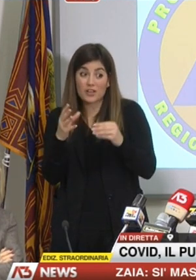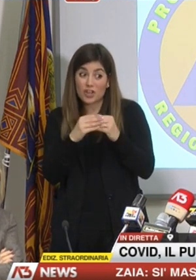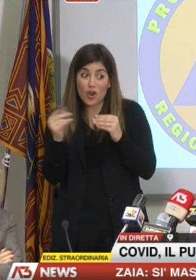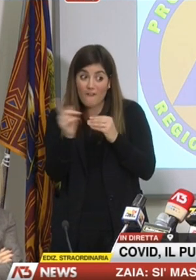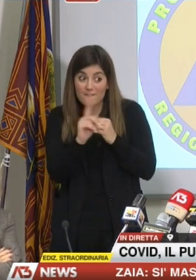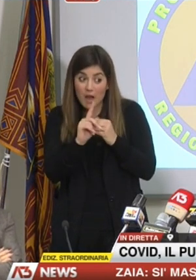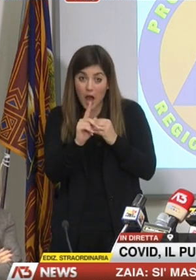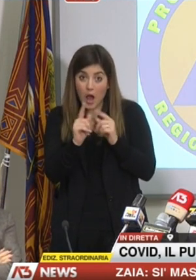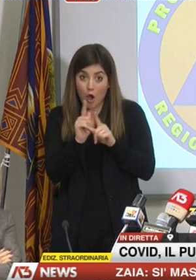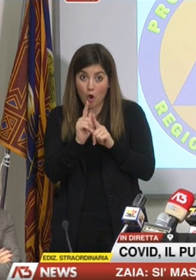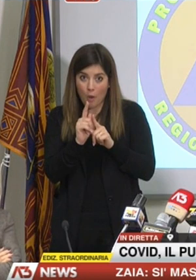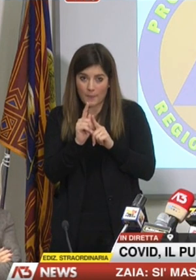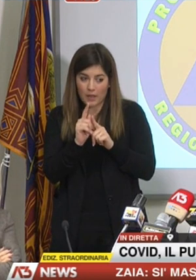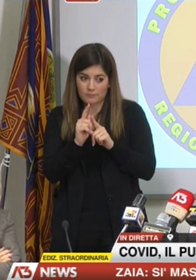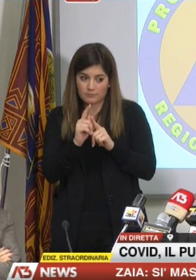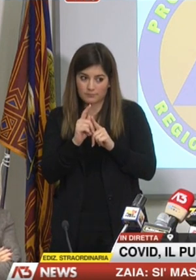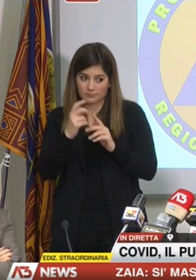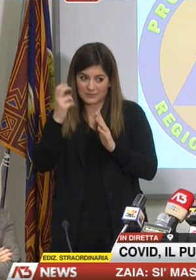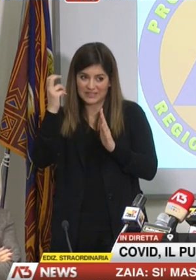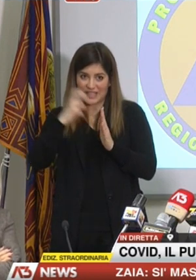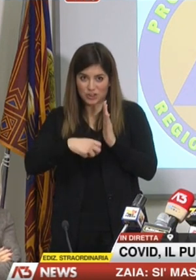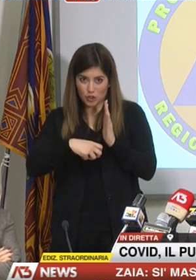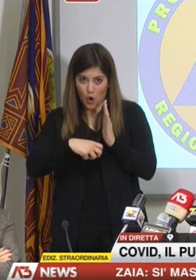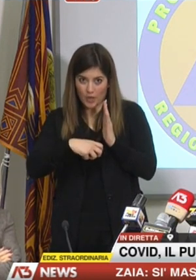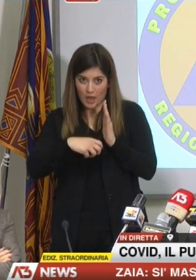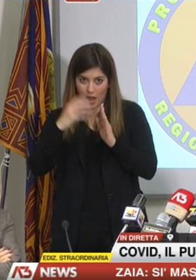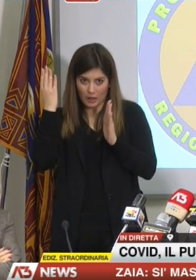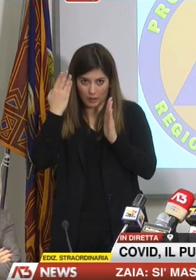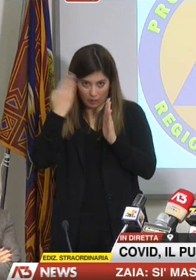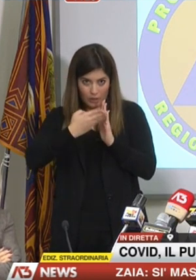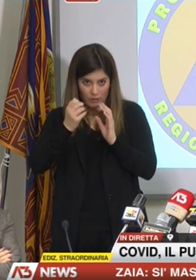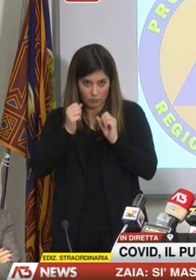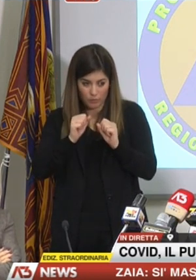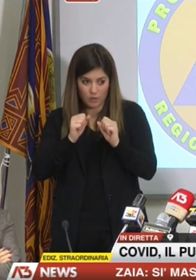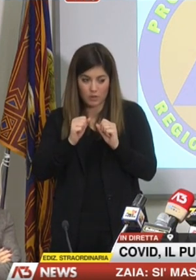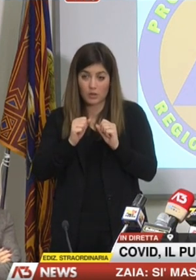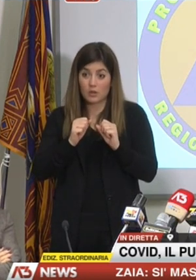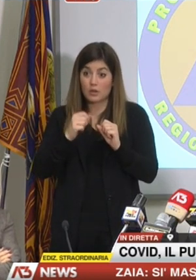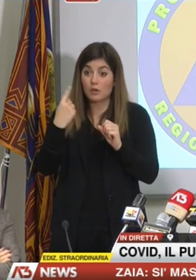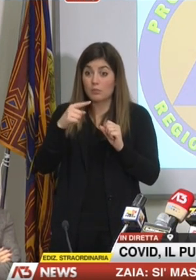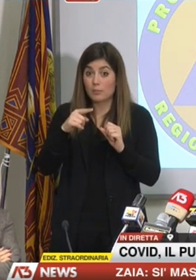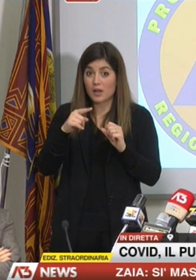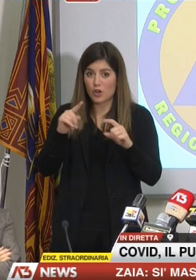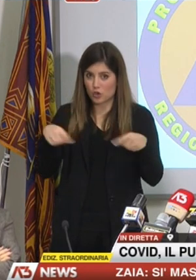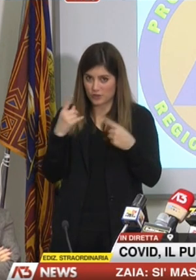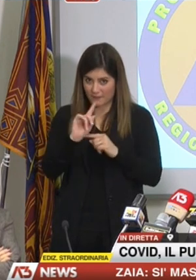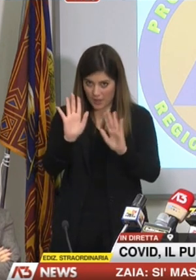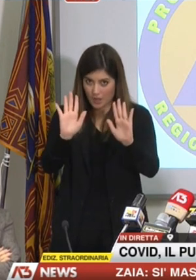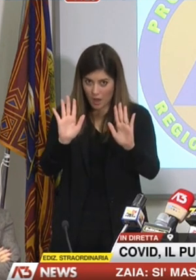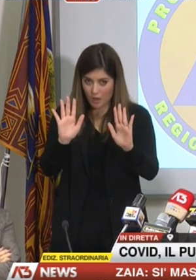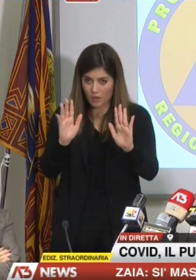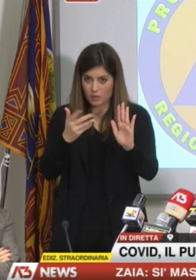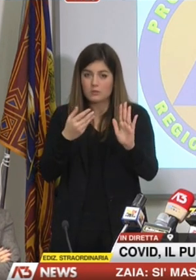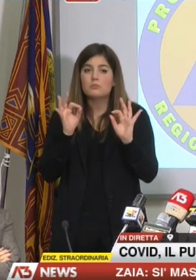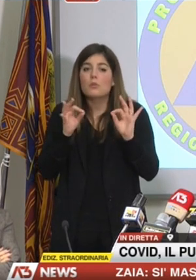scritto nell'accordo. Va bene. Attenzione, scusami Marco, non è una sfida, no? Perché cioè noi siamo chiamati a